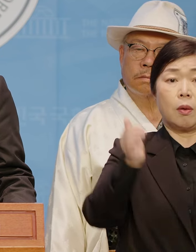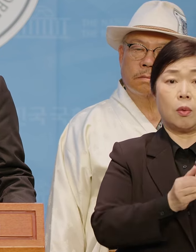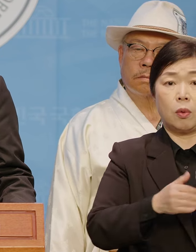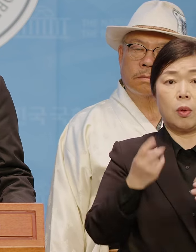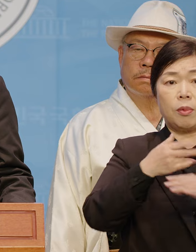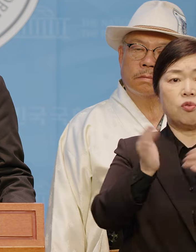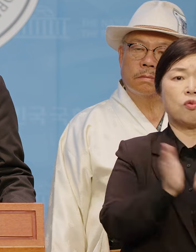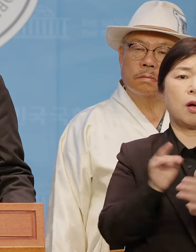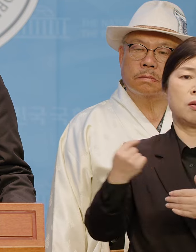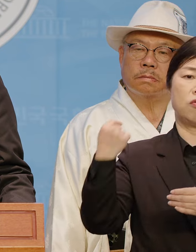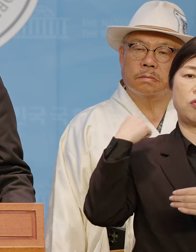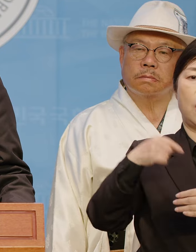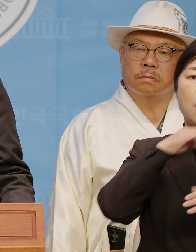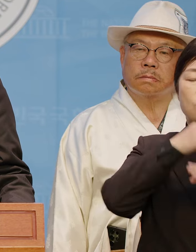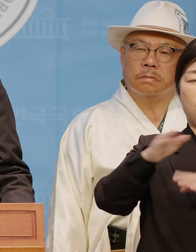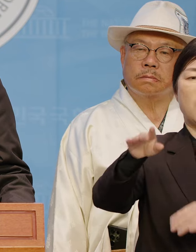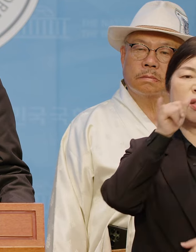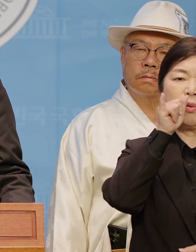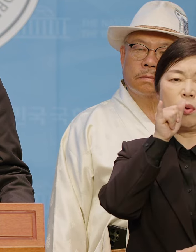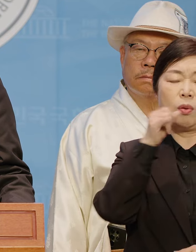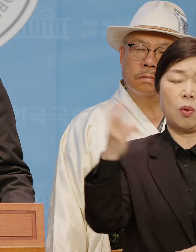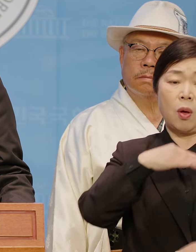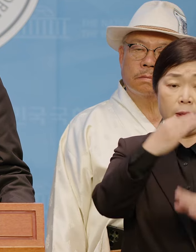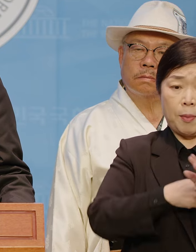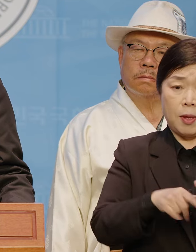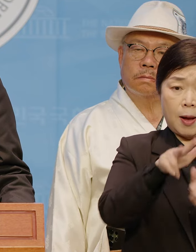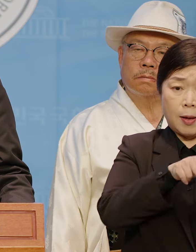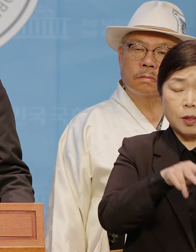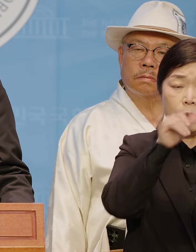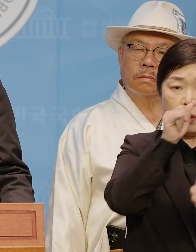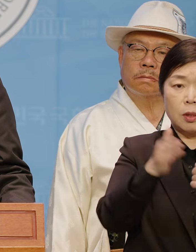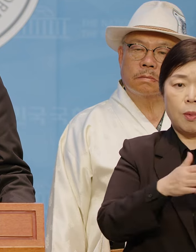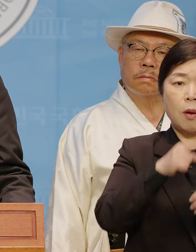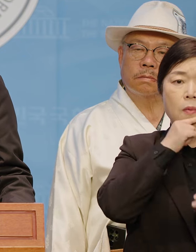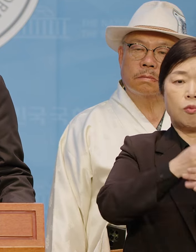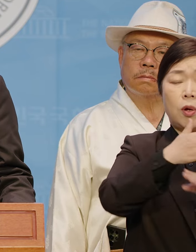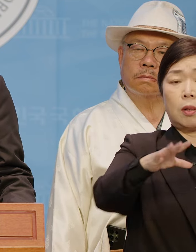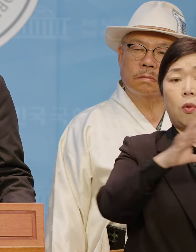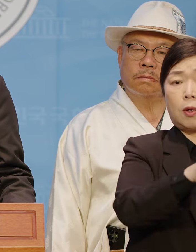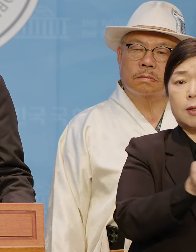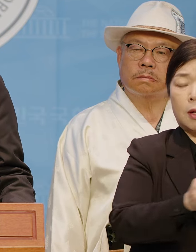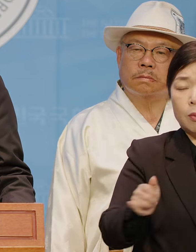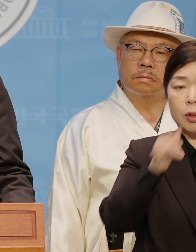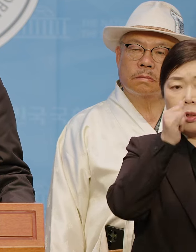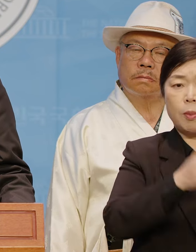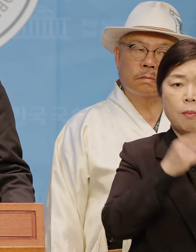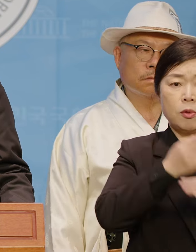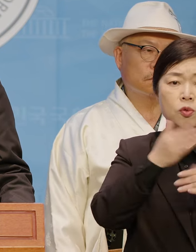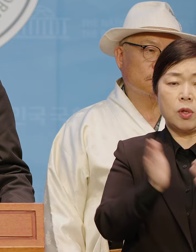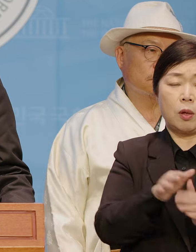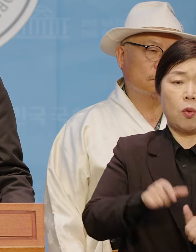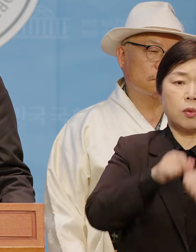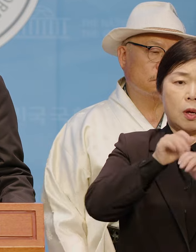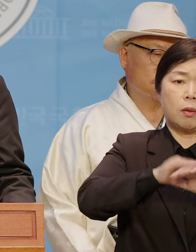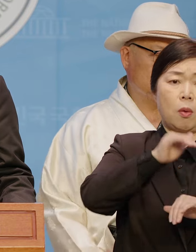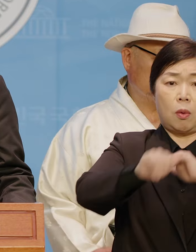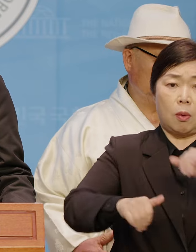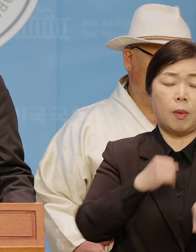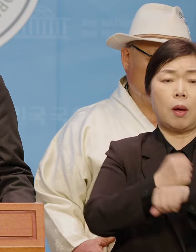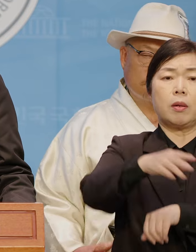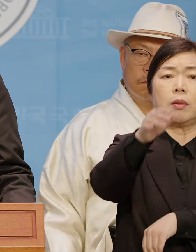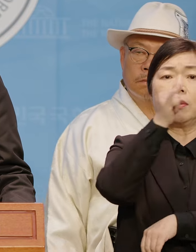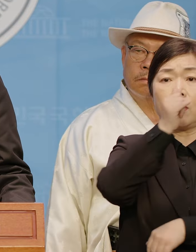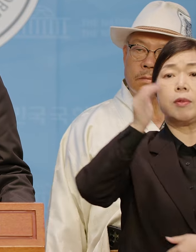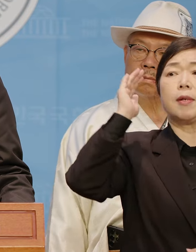배우에 북한이 있으며 남한내 간첩과 종북 좌파 세력에 의해 민주당의 공천과 선거가 개입되었다는 허위